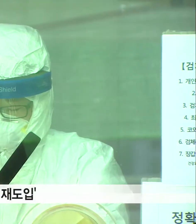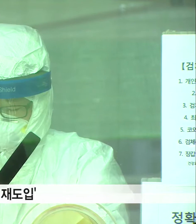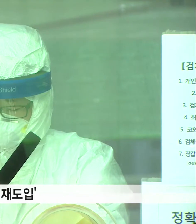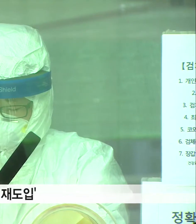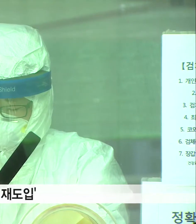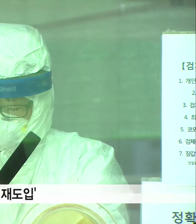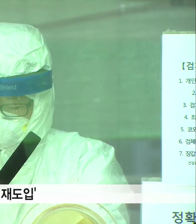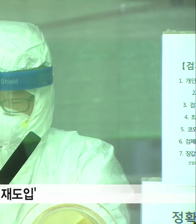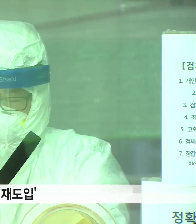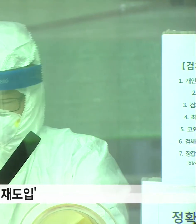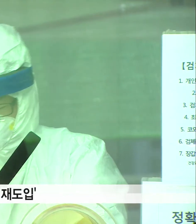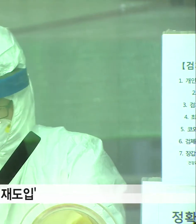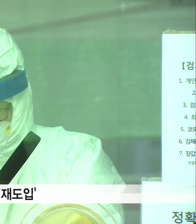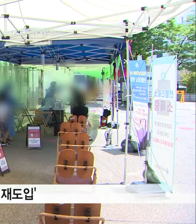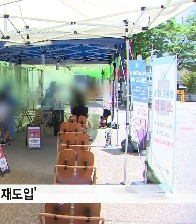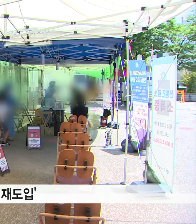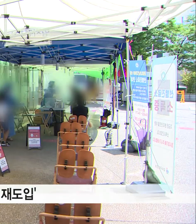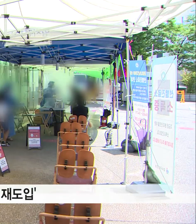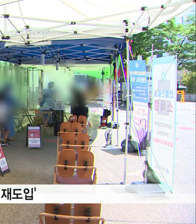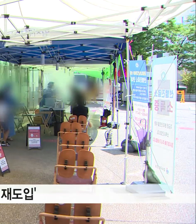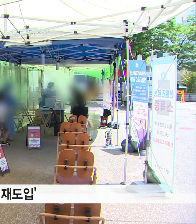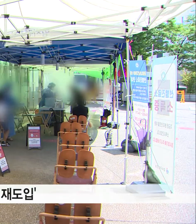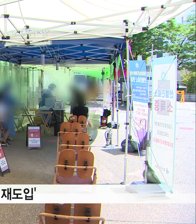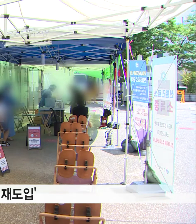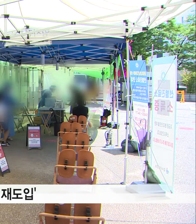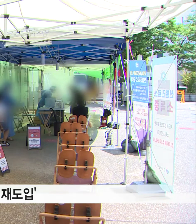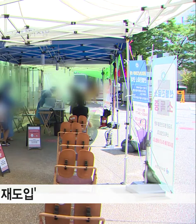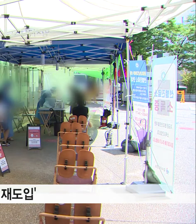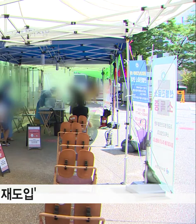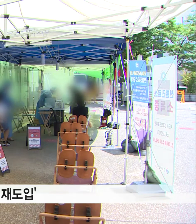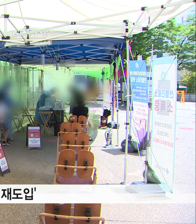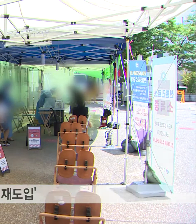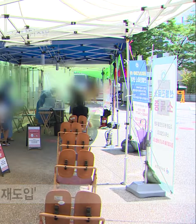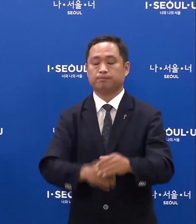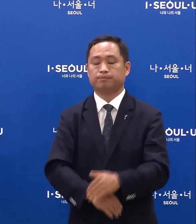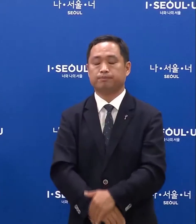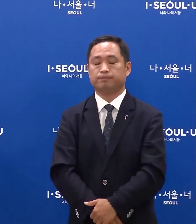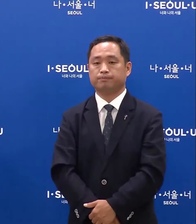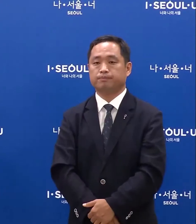이들이 검사에 응하도록 익명검사 카드를 또다시 꺼내들었습니다.